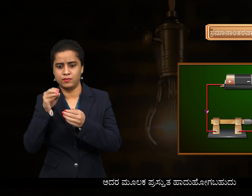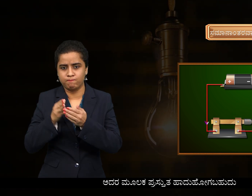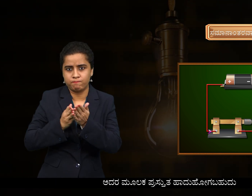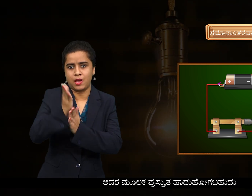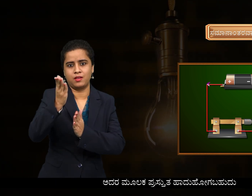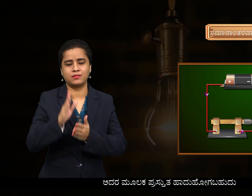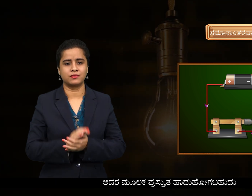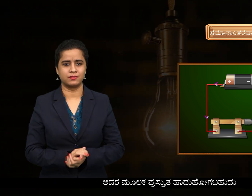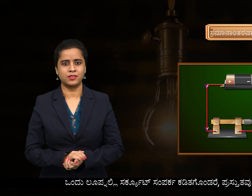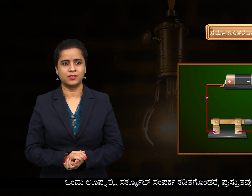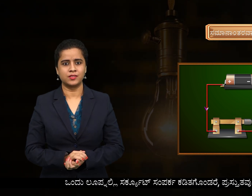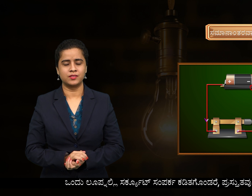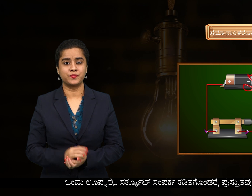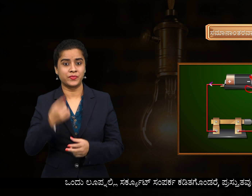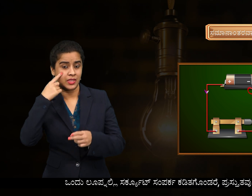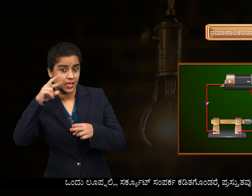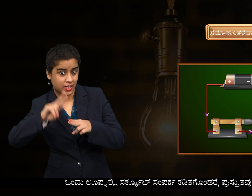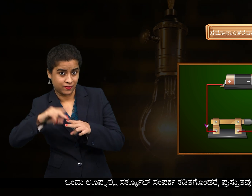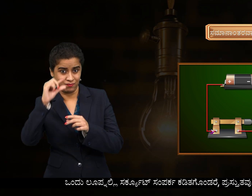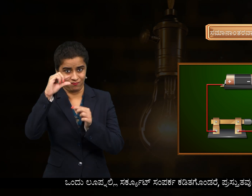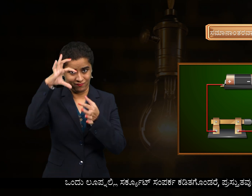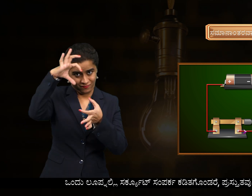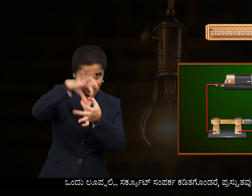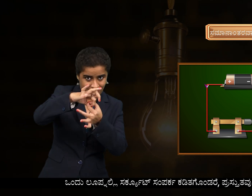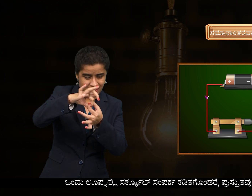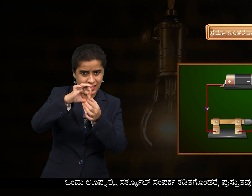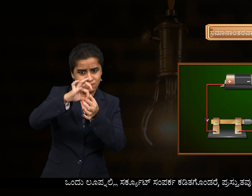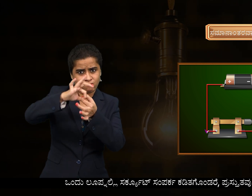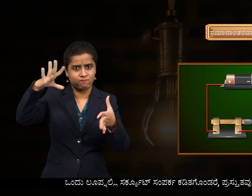ಹೋಗಬಹುದು. ಒಂದು ಲೂಪ್ನಲ್ಲಿ ಸರ್ಕ್ಯೂಟ್ ಸಂಪರ್ಕ